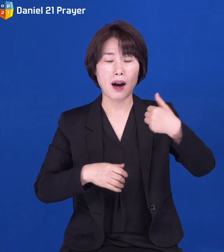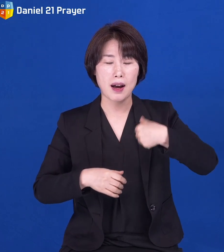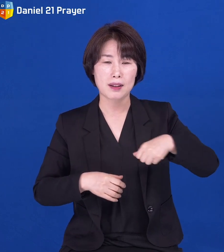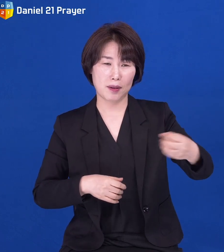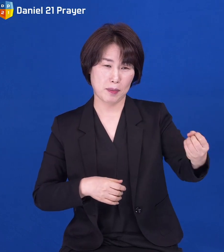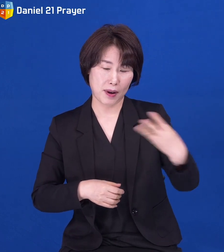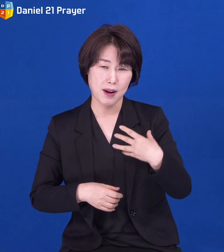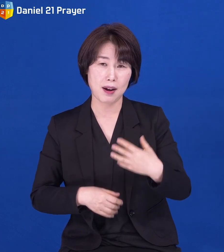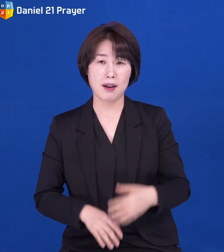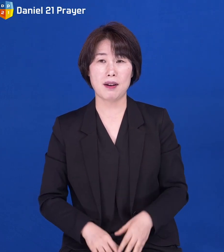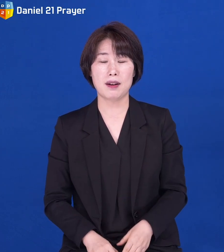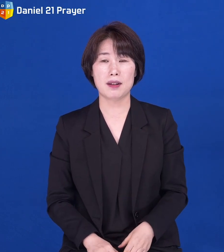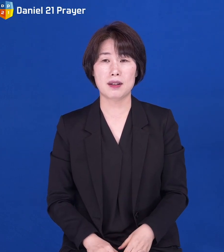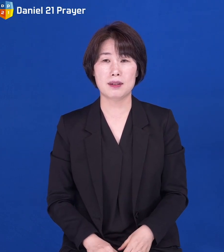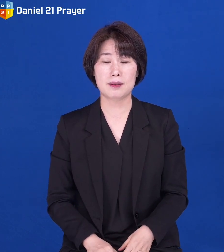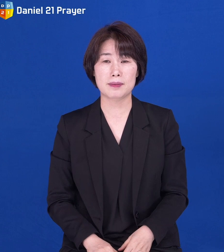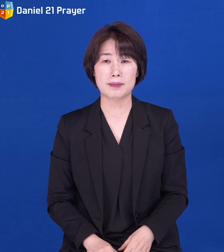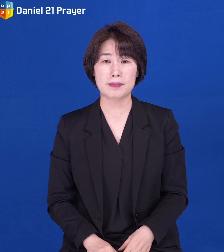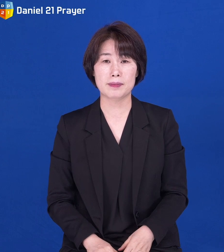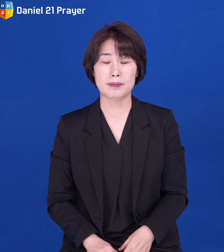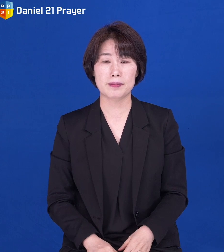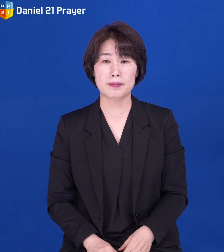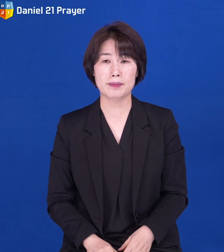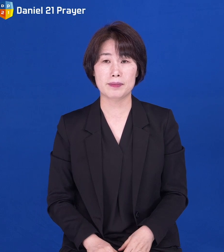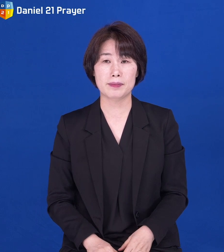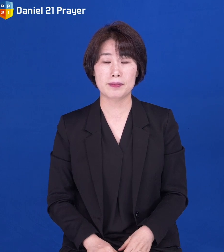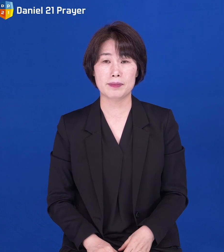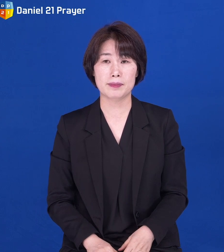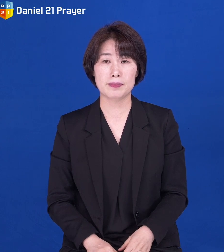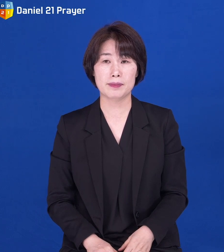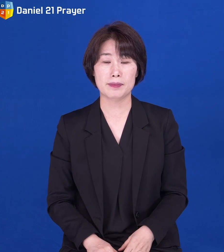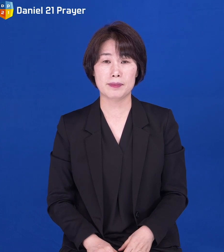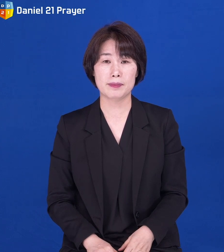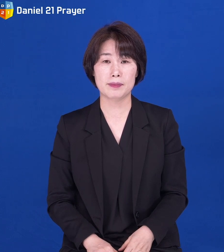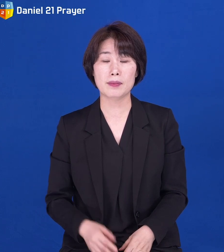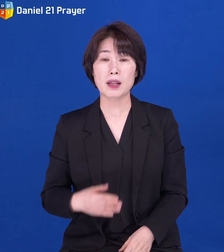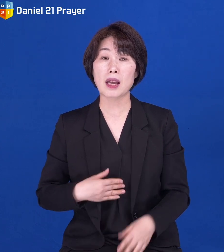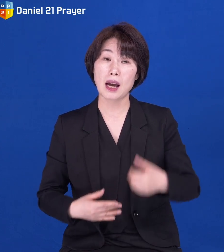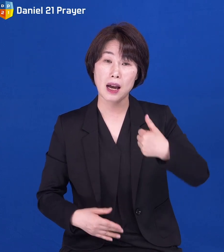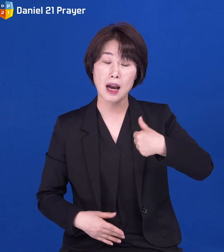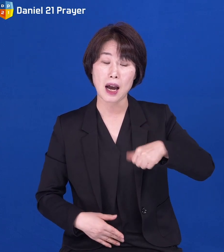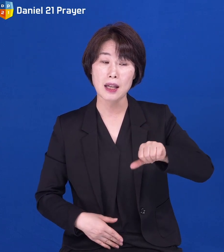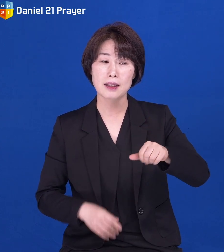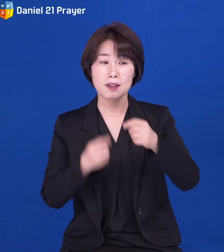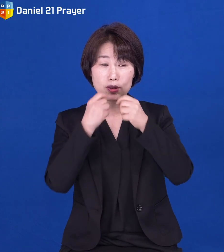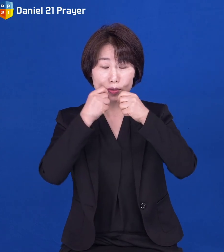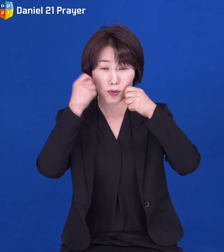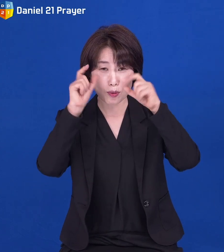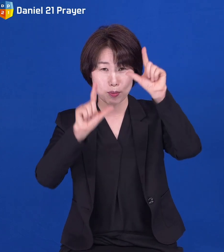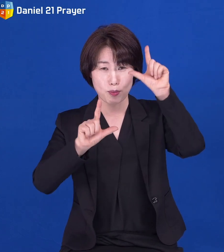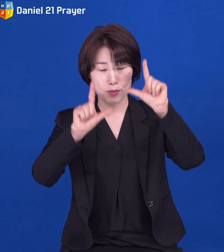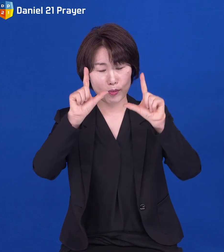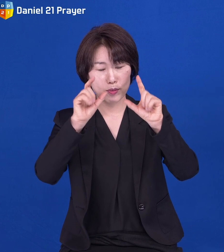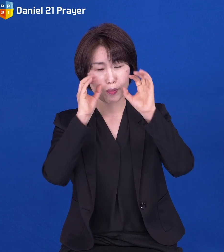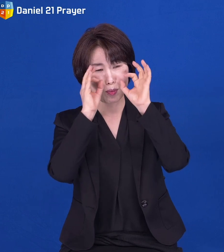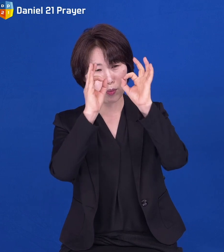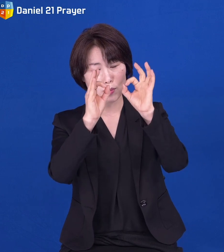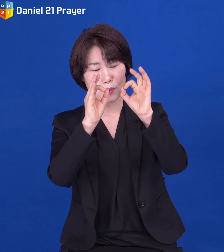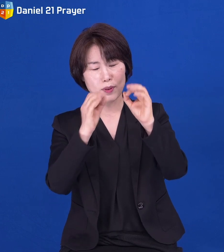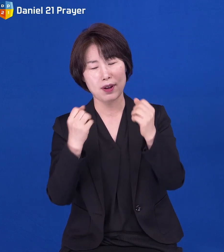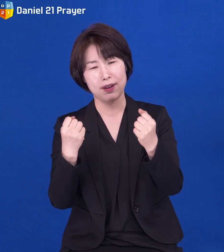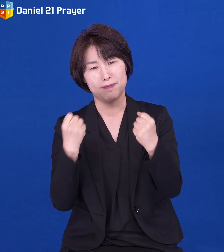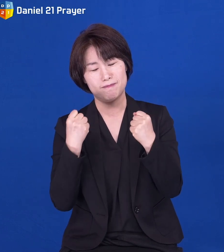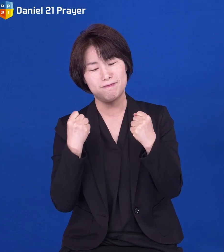정말 너무 그런 걸 좋아하는데, 아무튼 그래도 내가 그 미니의 웃는 모습 때문에 제가 그걸 힘을